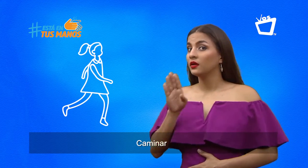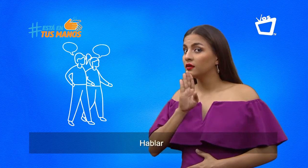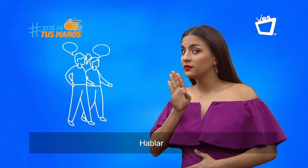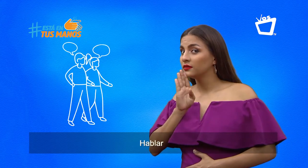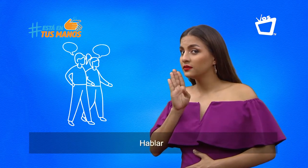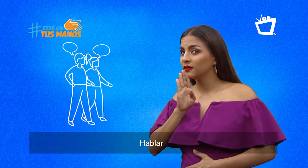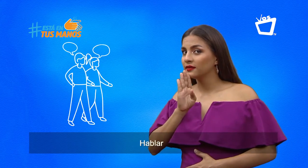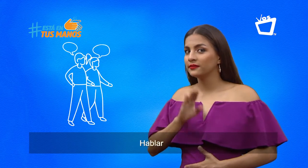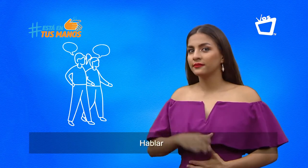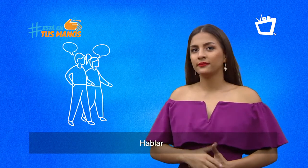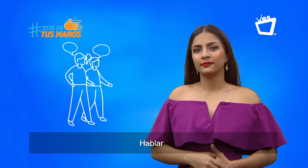hablar